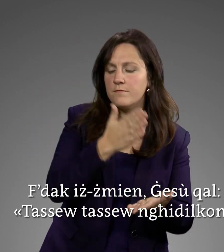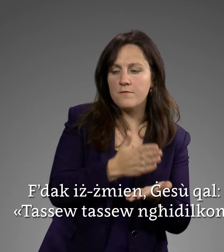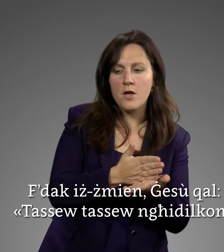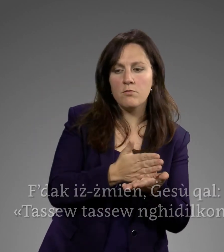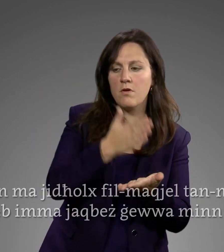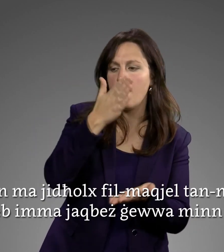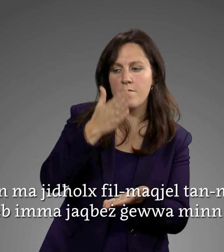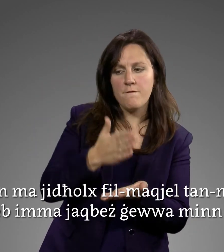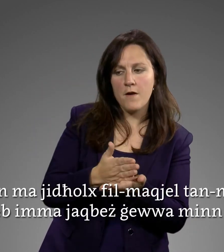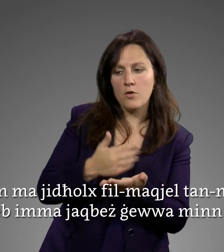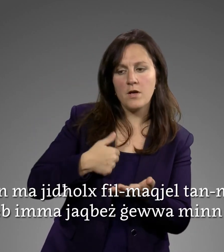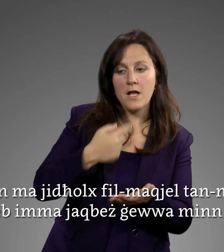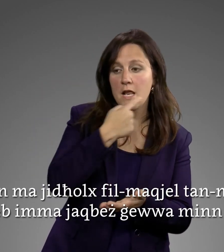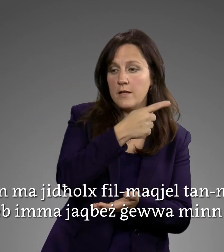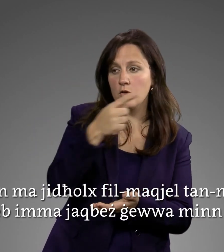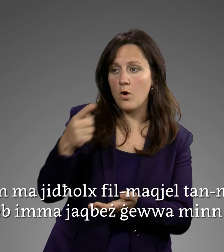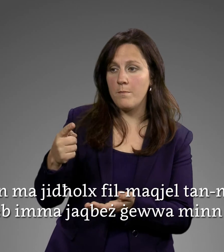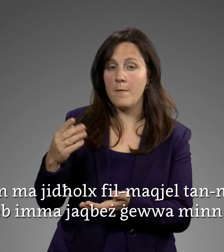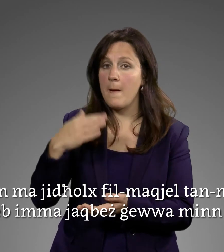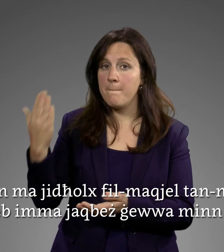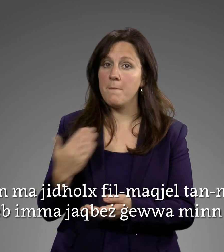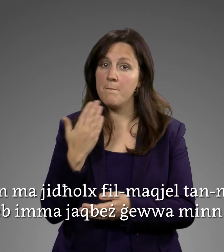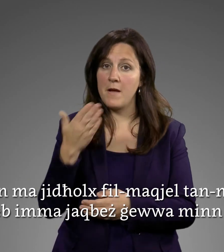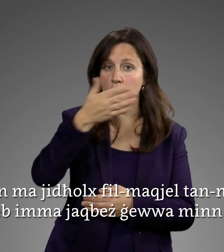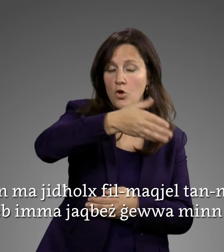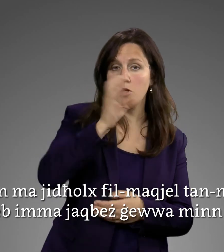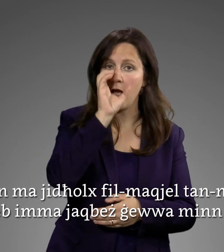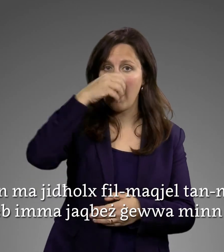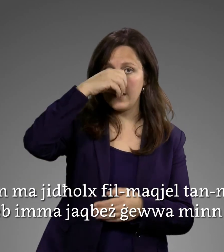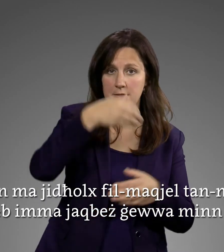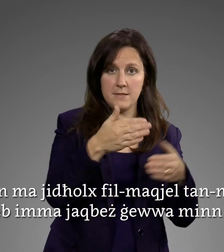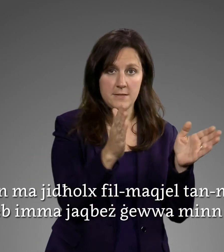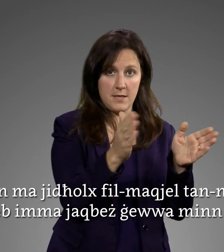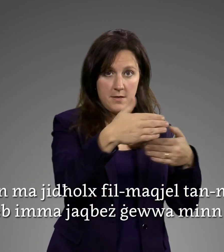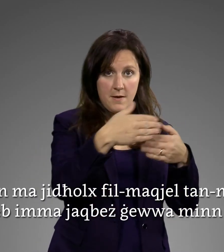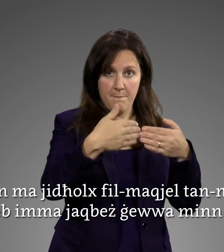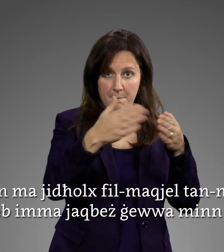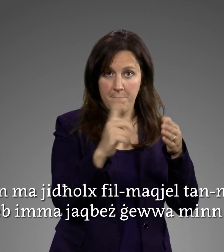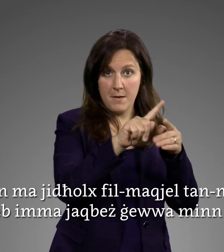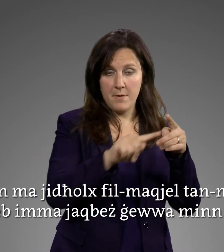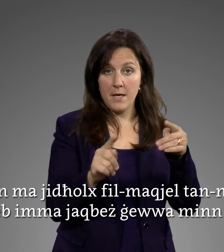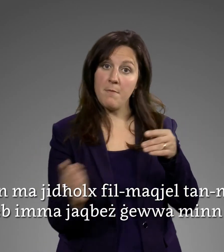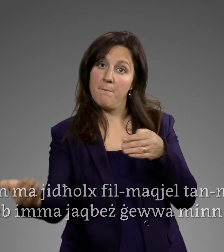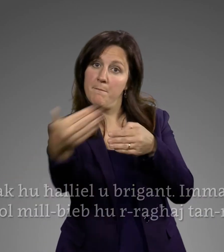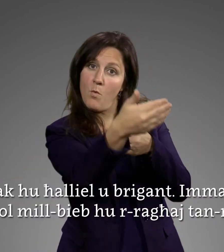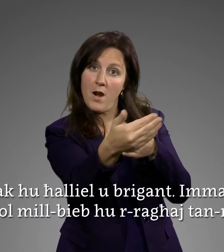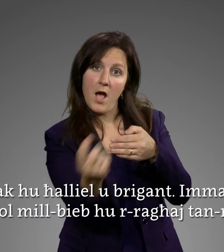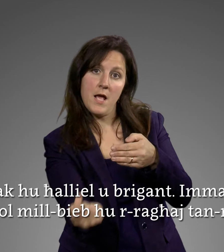ngħidilkom, min ma jidħolx fil-maqjel tan-ngħaġ mill-bieb imma jaqbiż ġewwa minn naħa oħra, dak